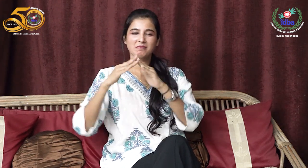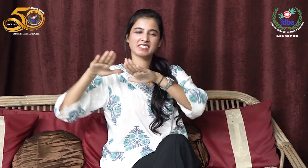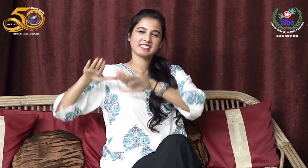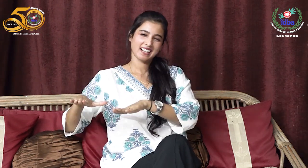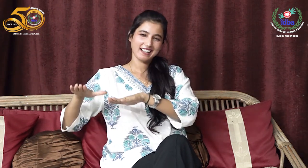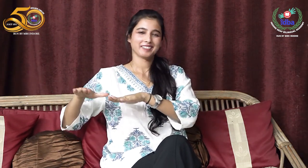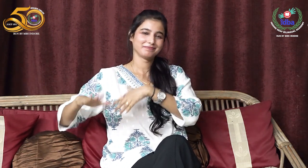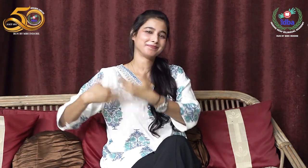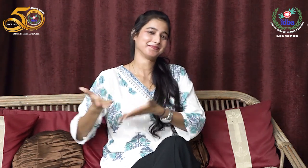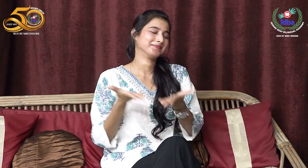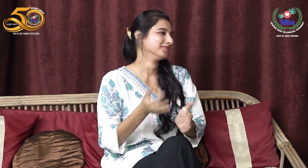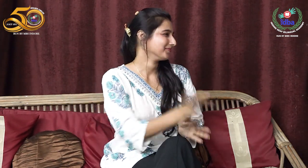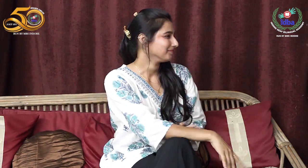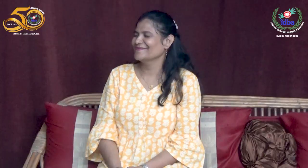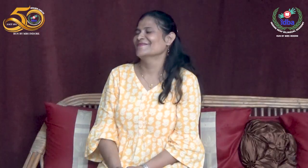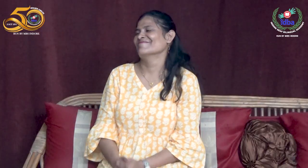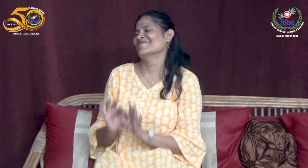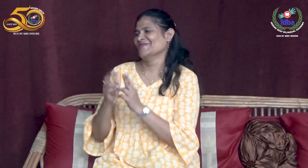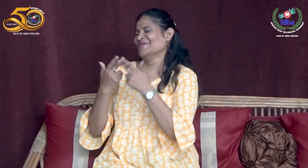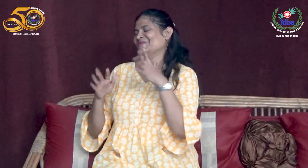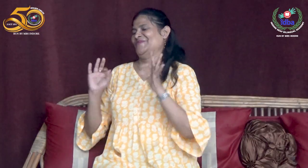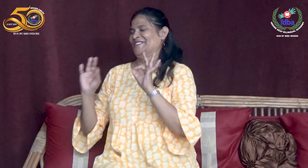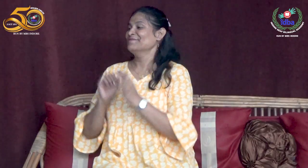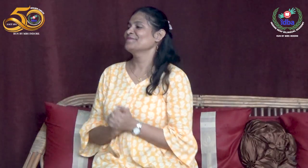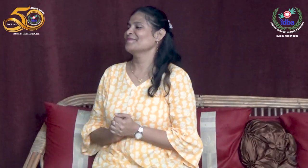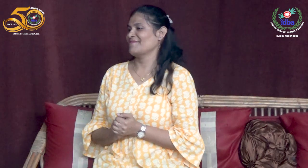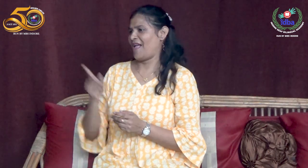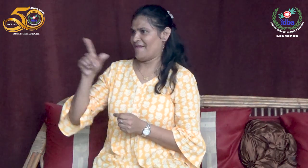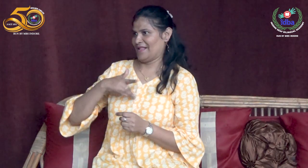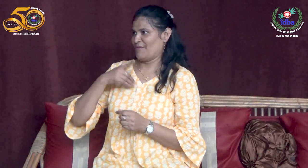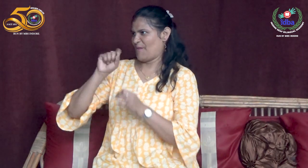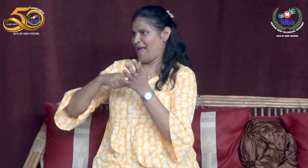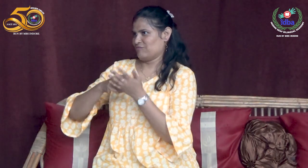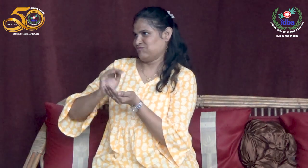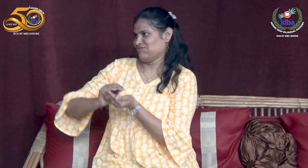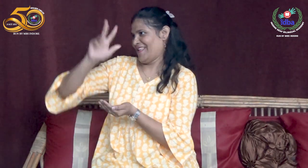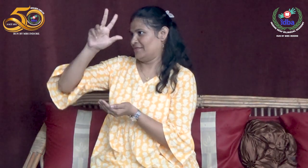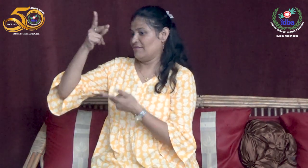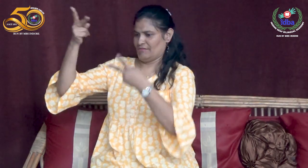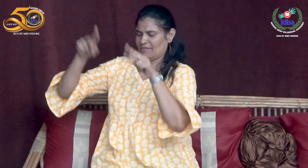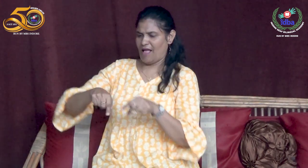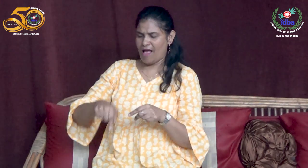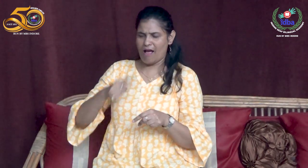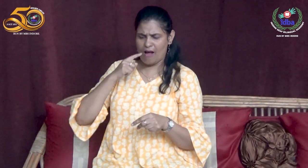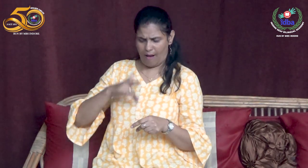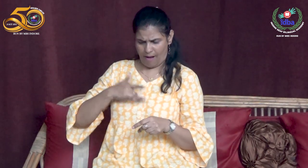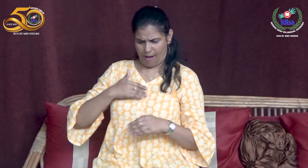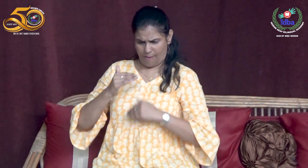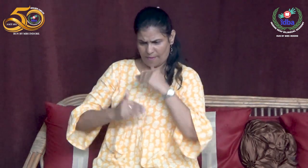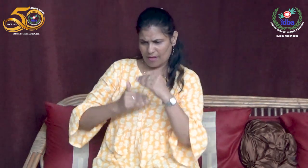थोड़ी आधी रह गई थी मेरी पढ़ाई, फिर मैं यहाँ आ गई। वाह, बहुत अच्छा है। तो आप बिहार में पढ़े और फिर एकदम इंदौर आए, तो